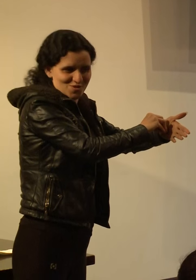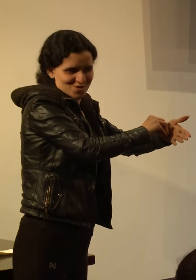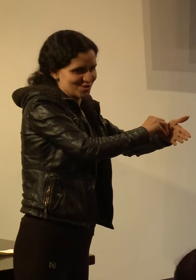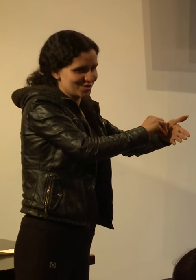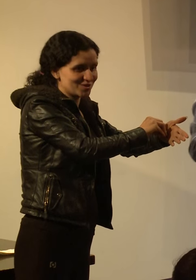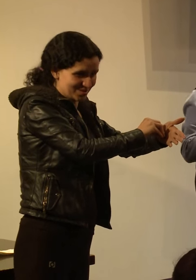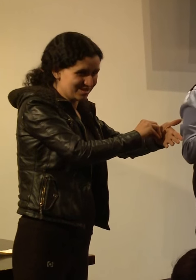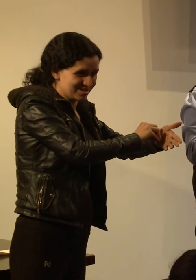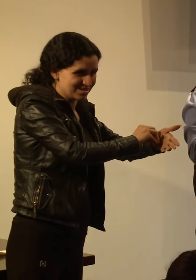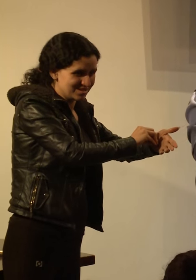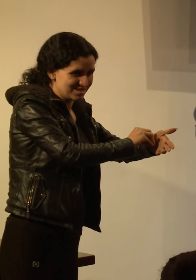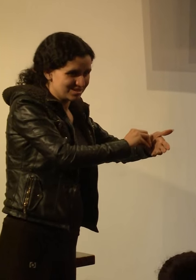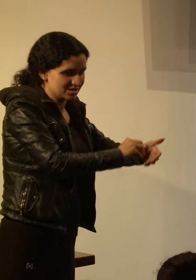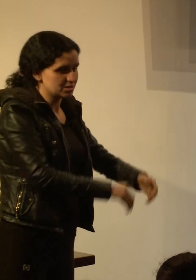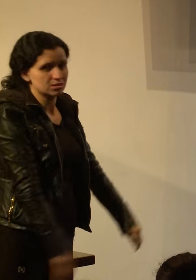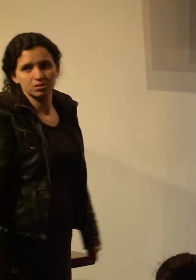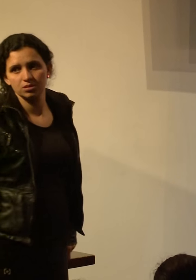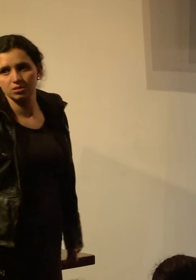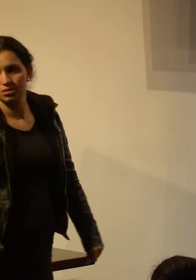se los explico?